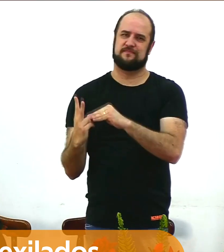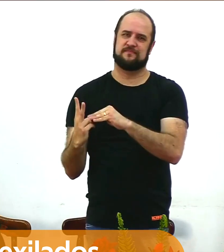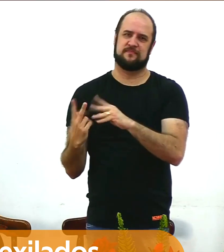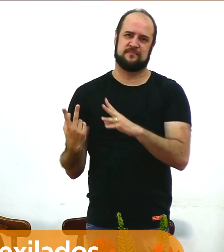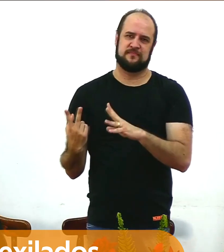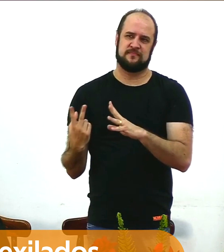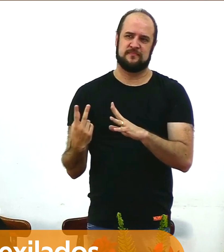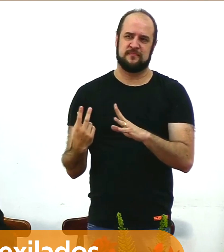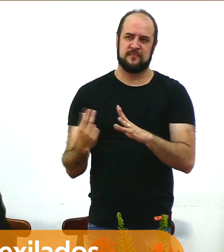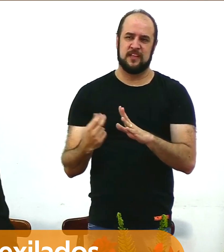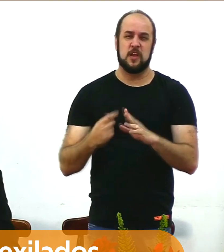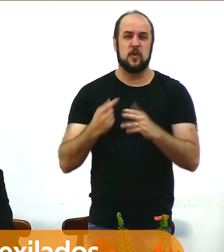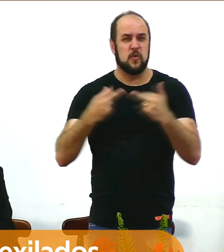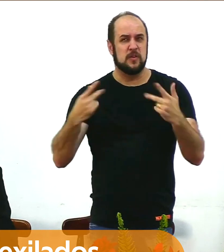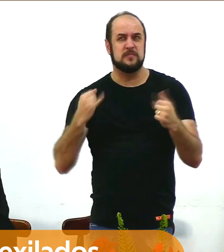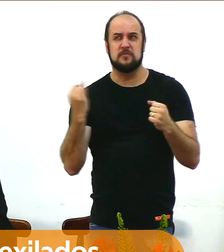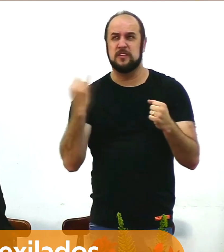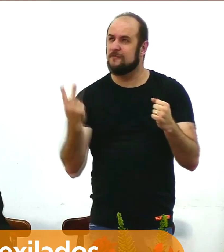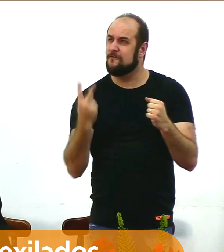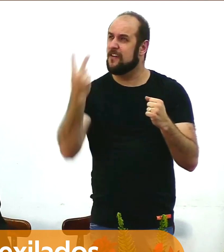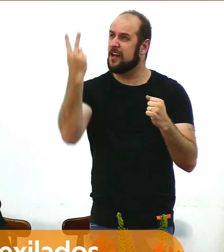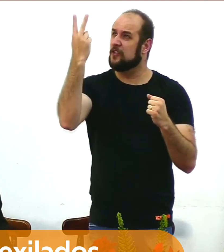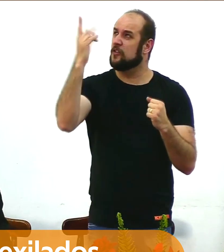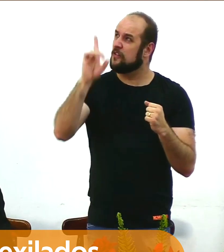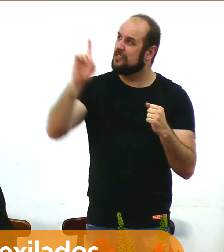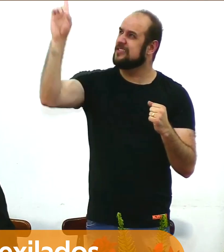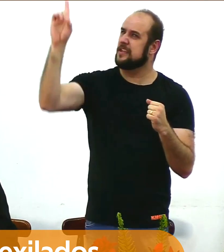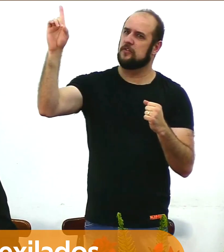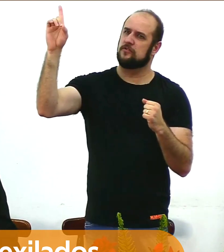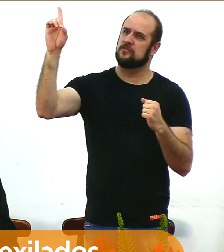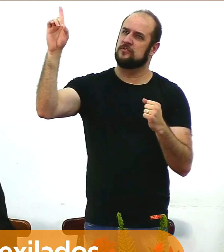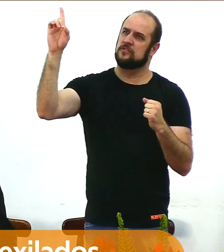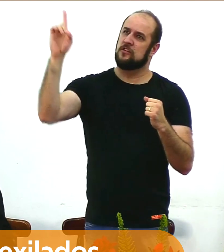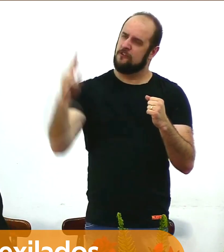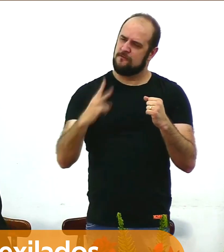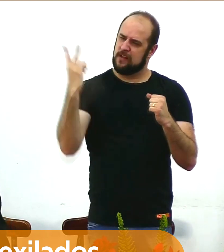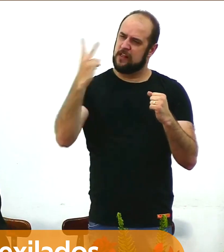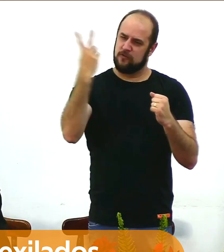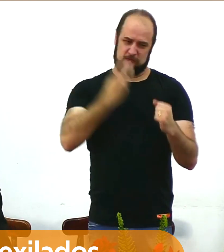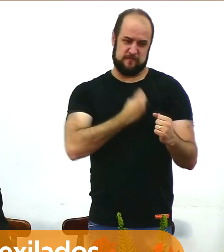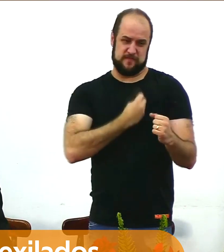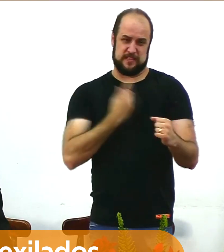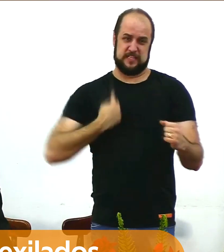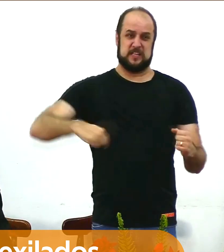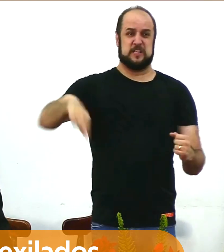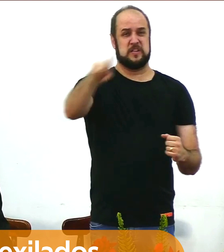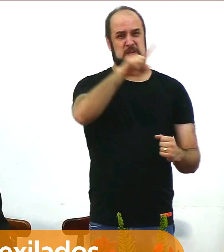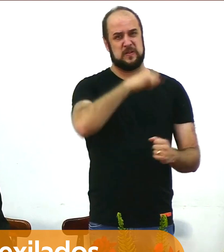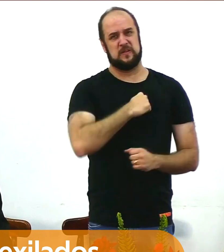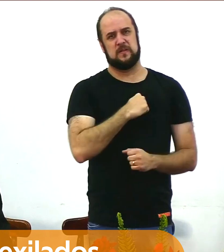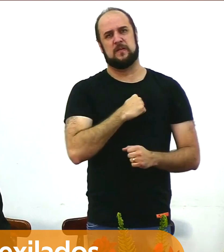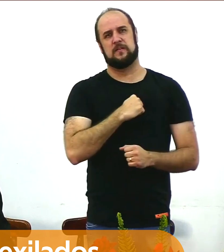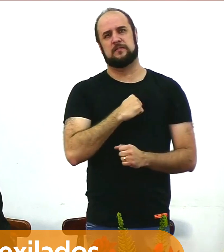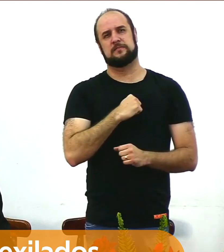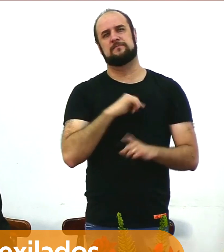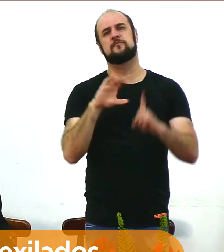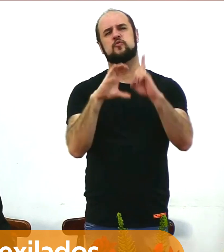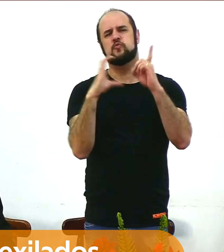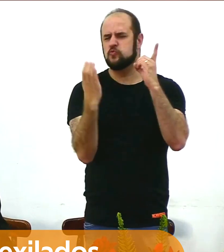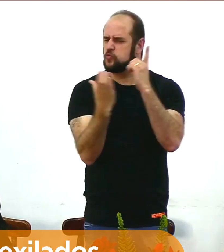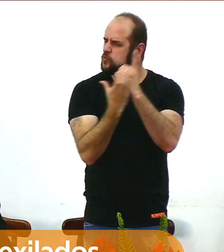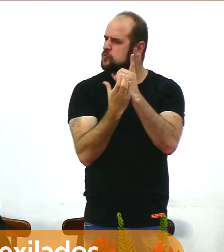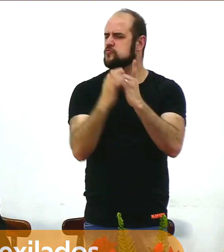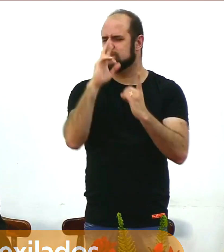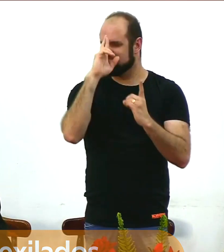irmãs, especialmente você que talvez se sinta de alguma maneira numa situação